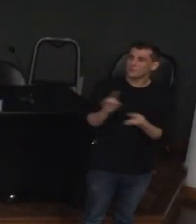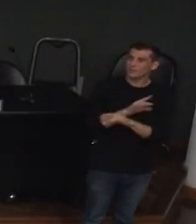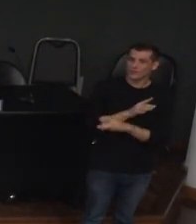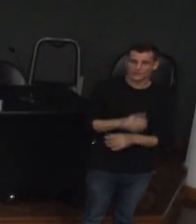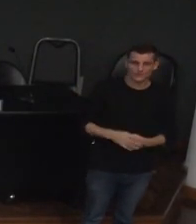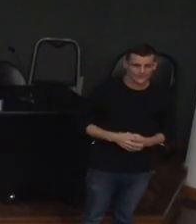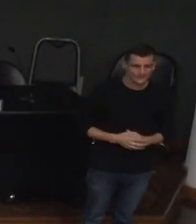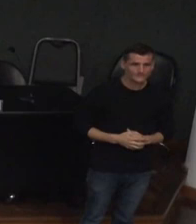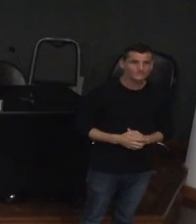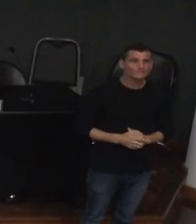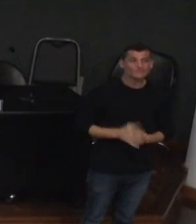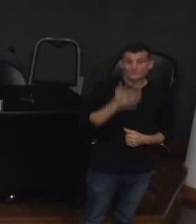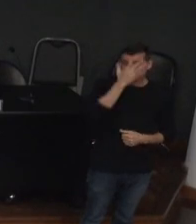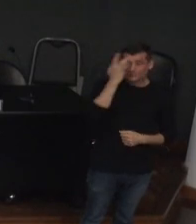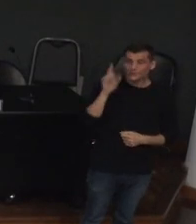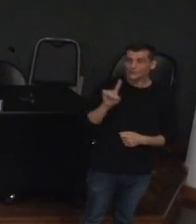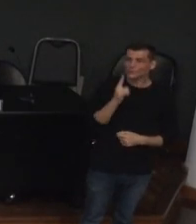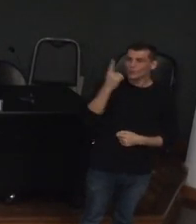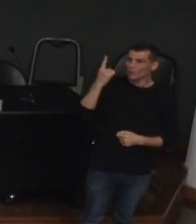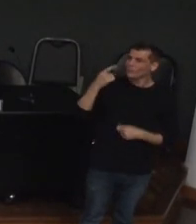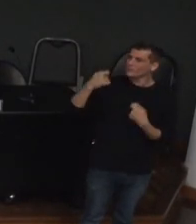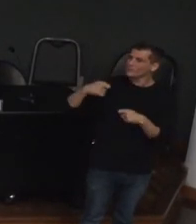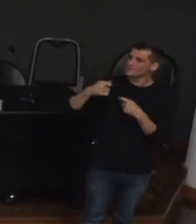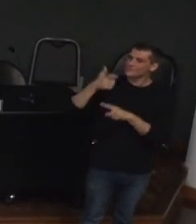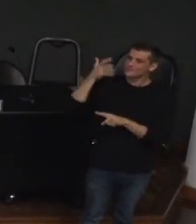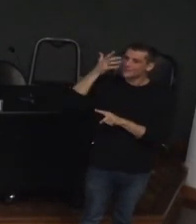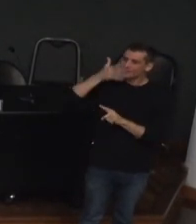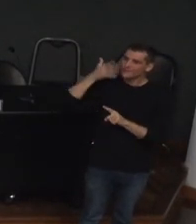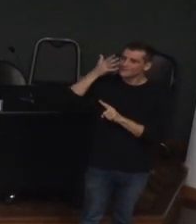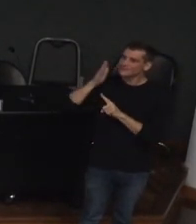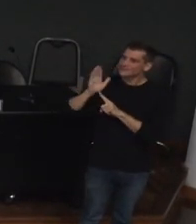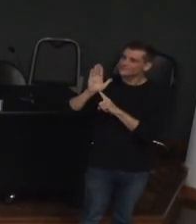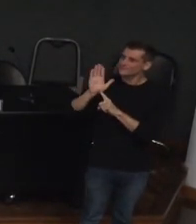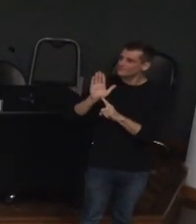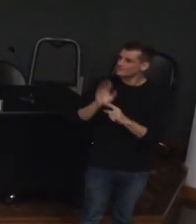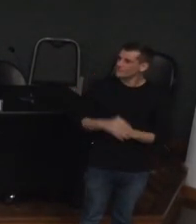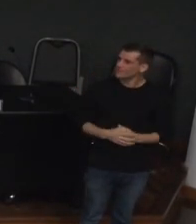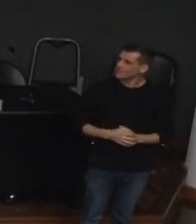a oradora do grupo? Glaucia. Então vamos lá.